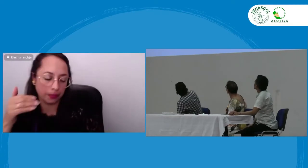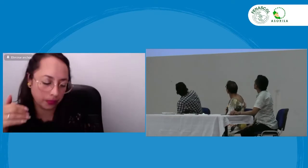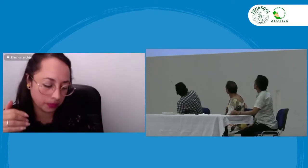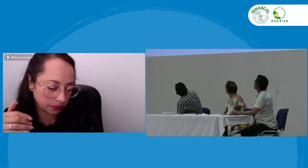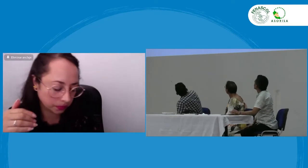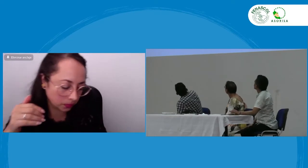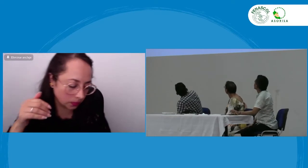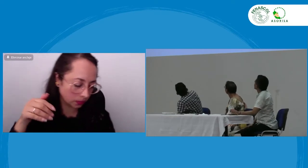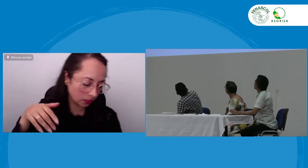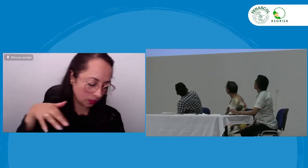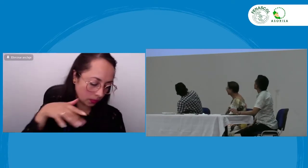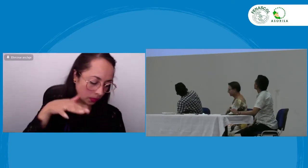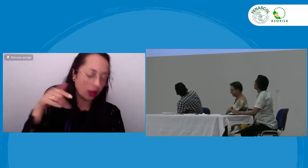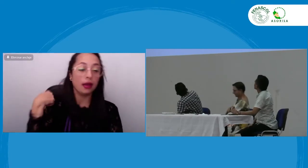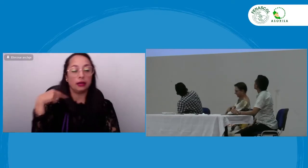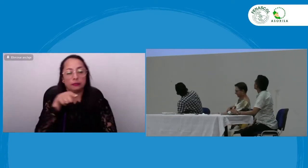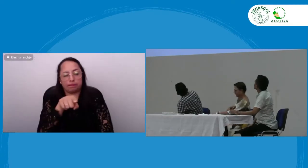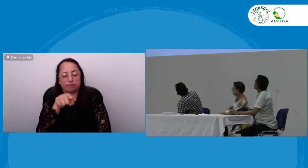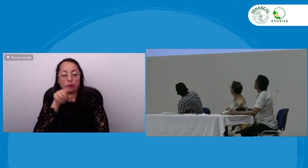gracias